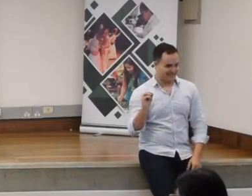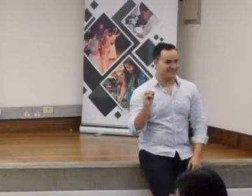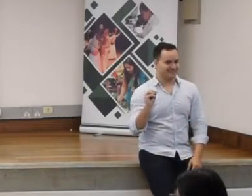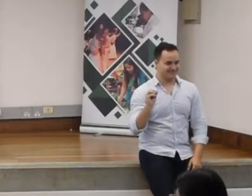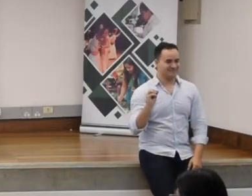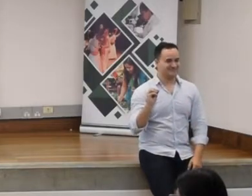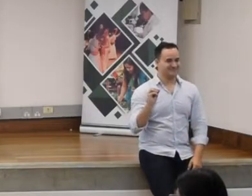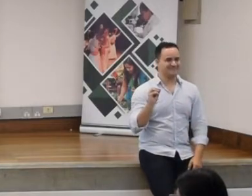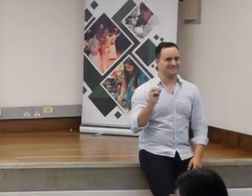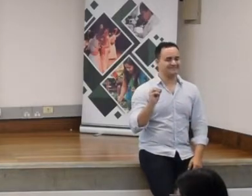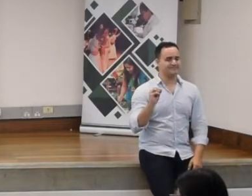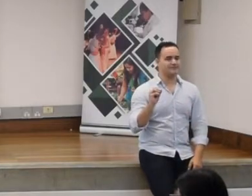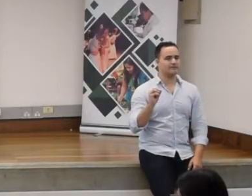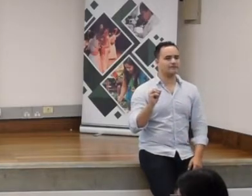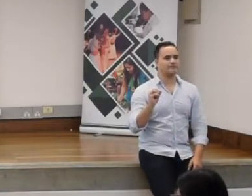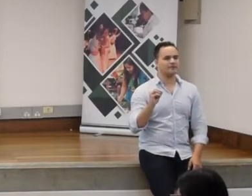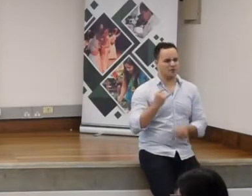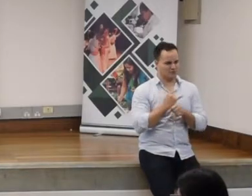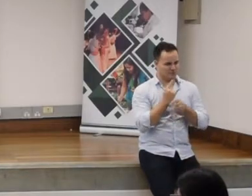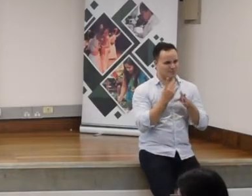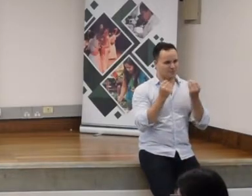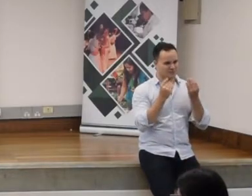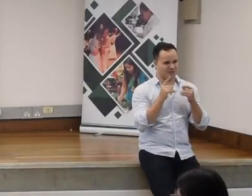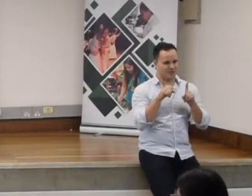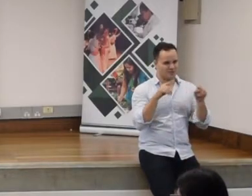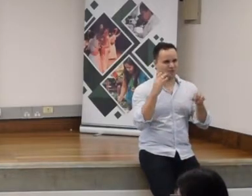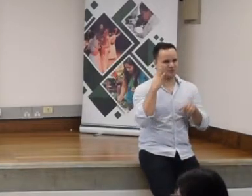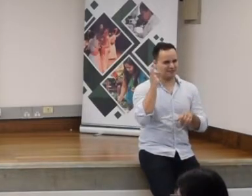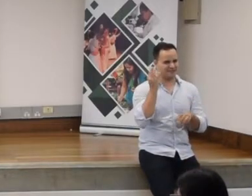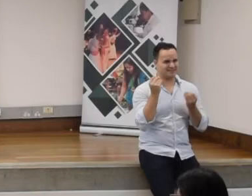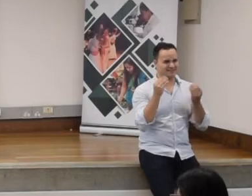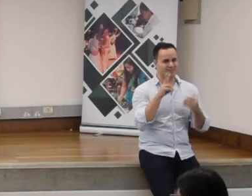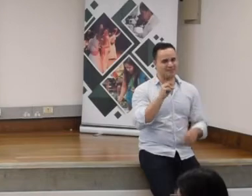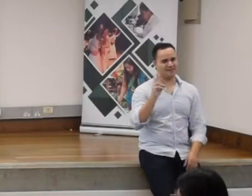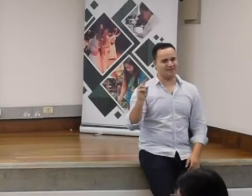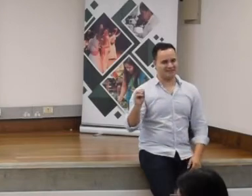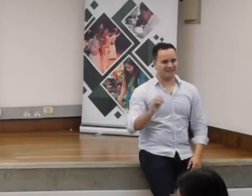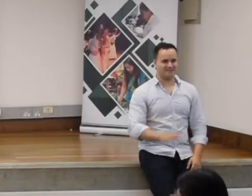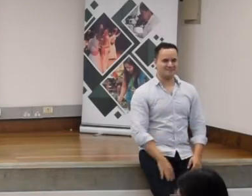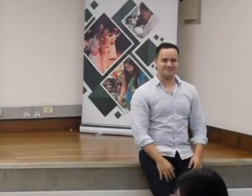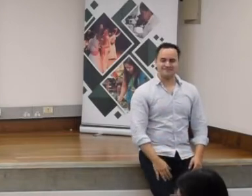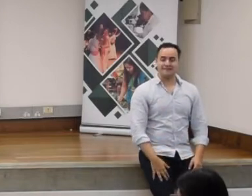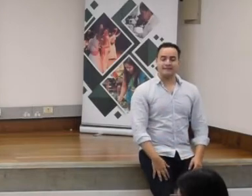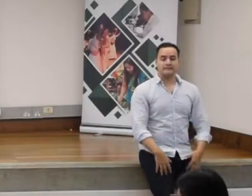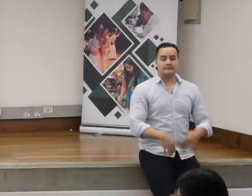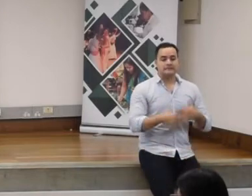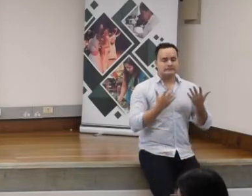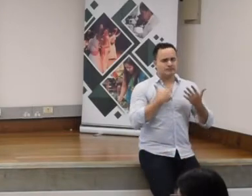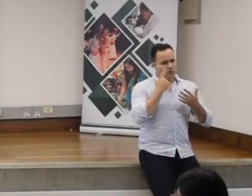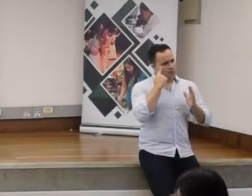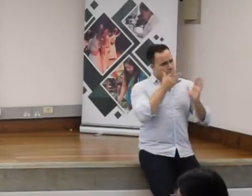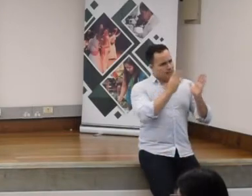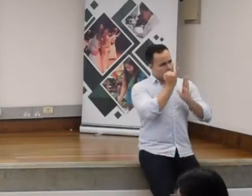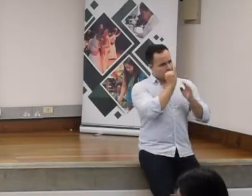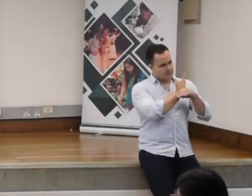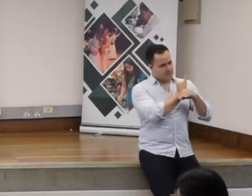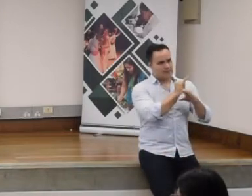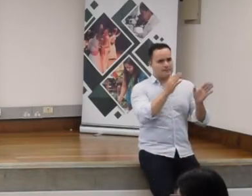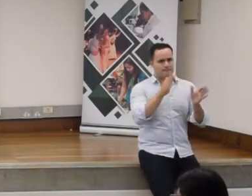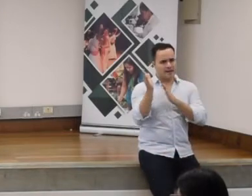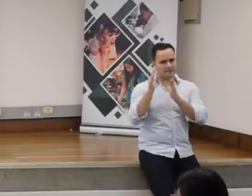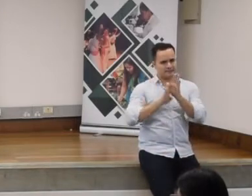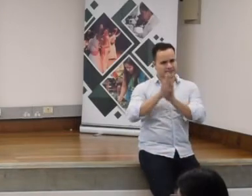también al plan de acción institucional y al plan de desarrollo, porque son ambos radares, como dice